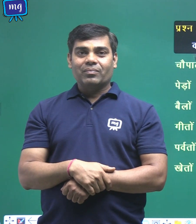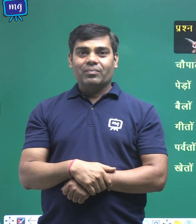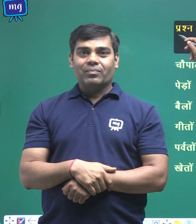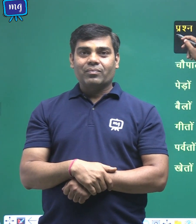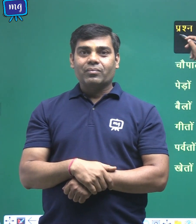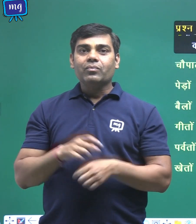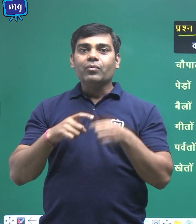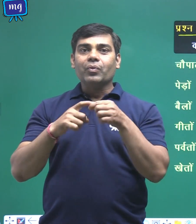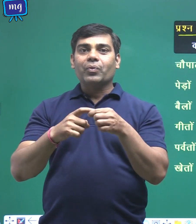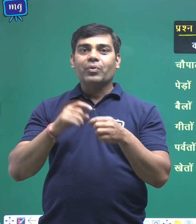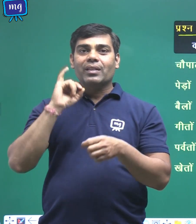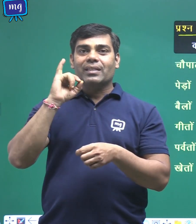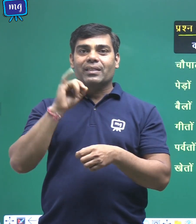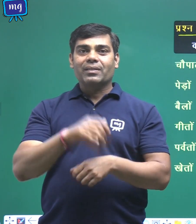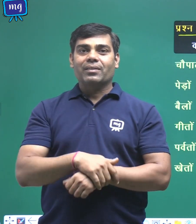प्रश्न 6,